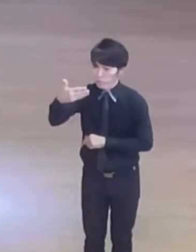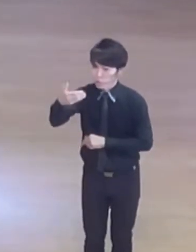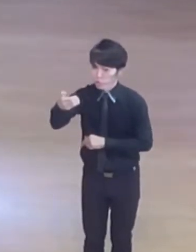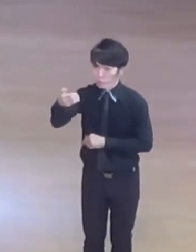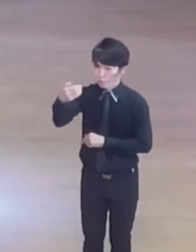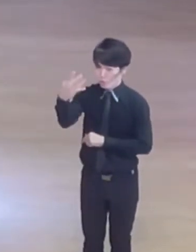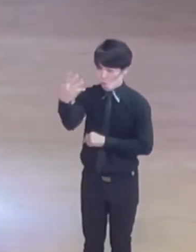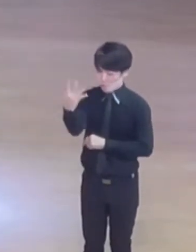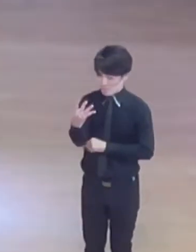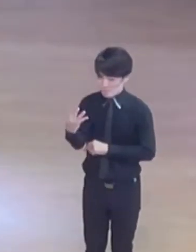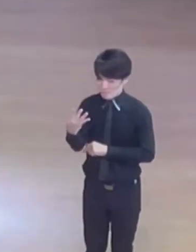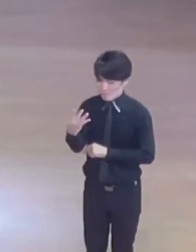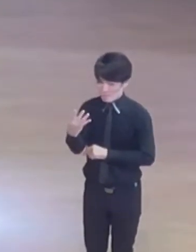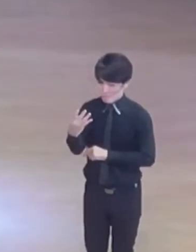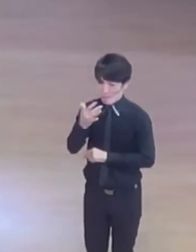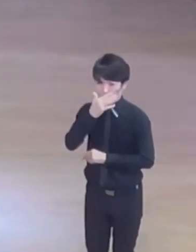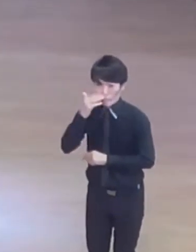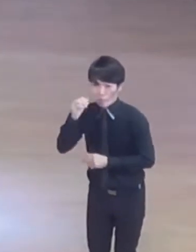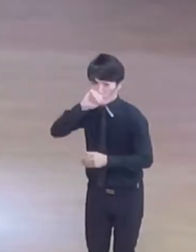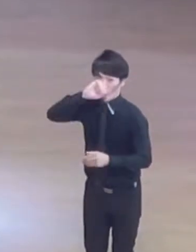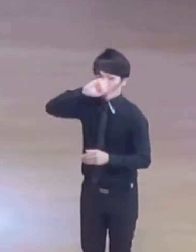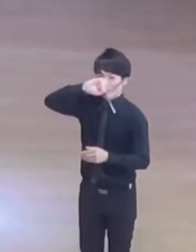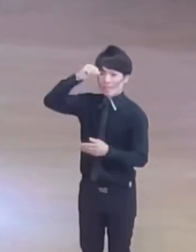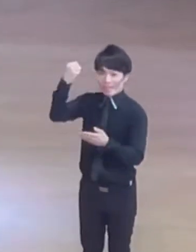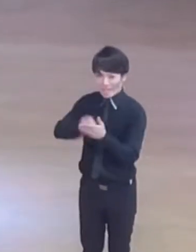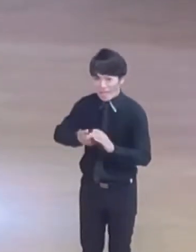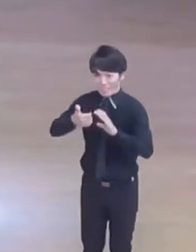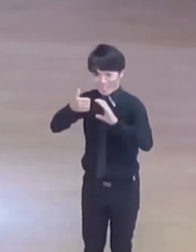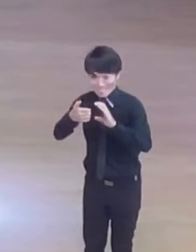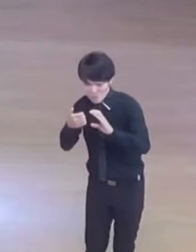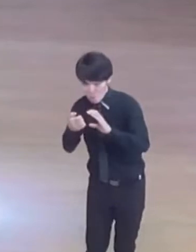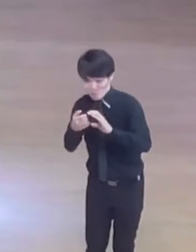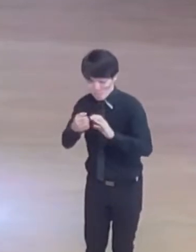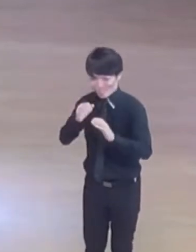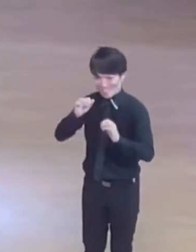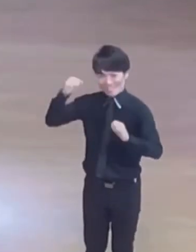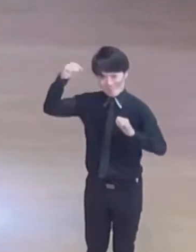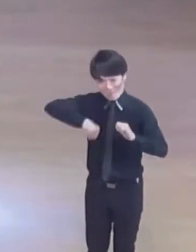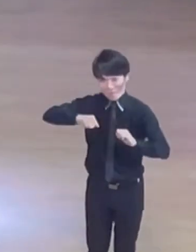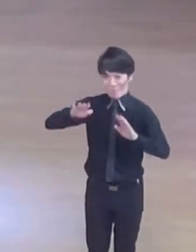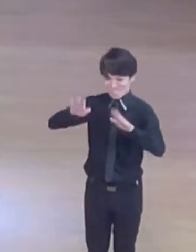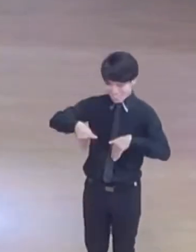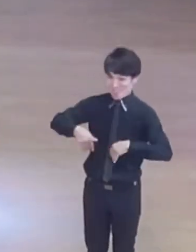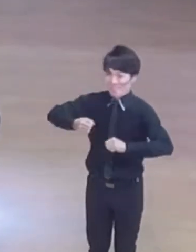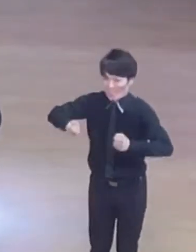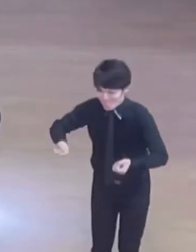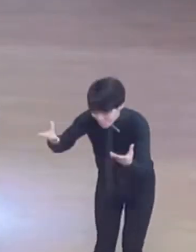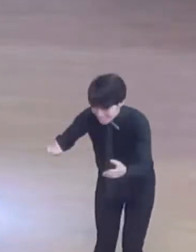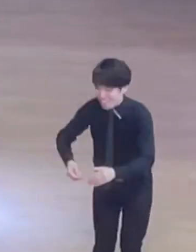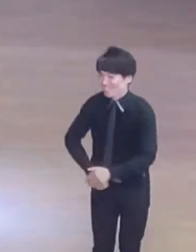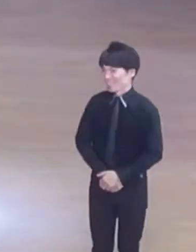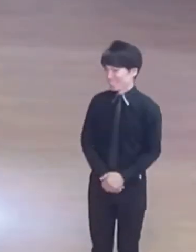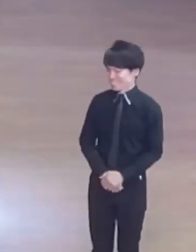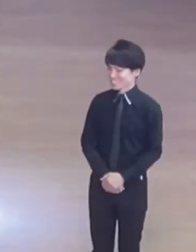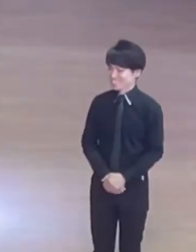694人で、見事ギネス世界記録達成です。おめでとうございます。